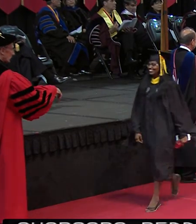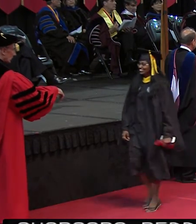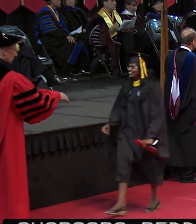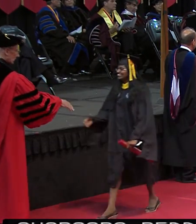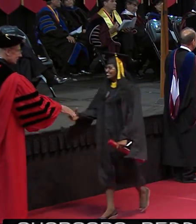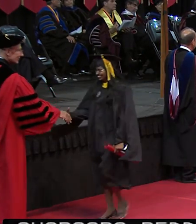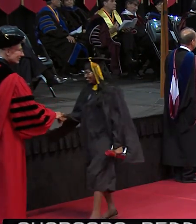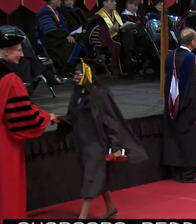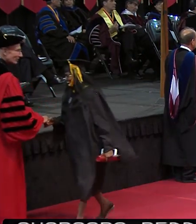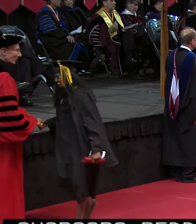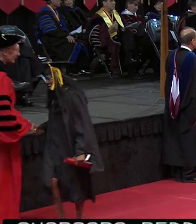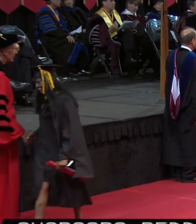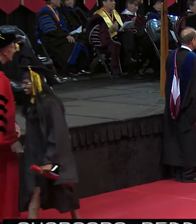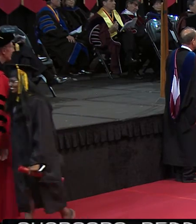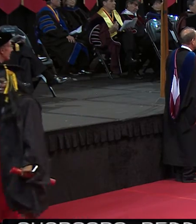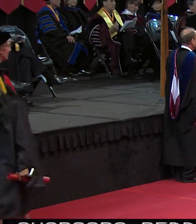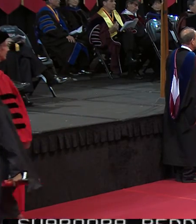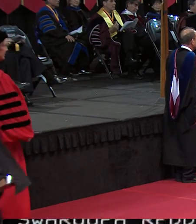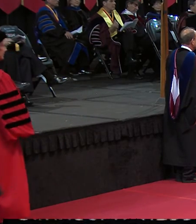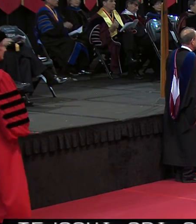Pramod Jangam.